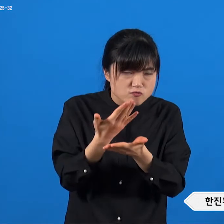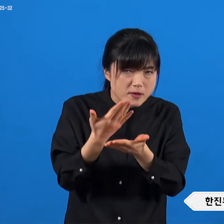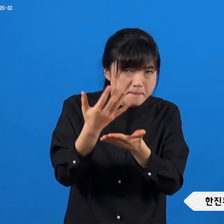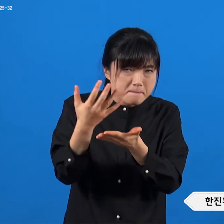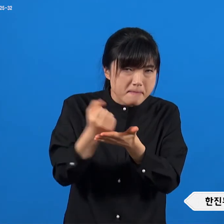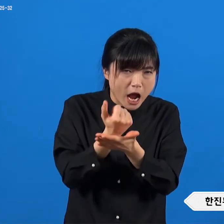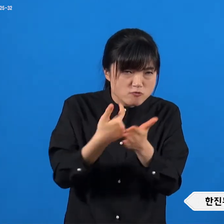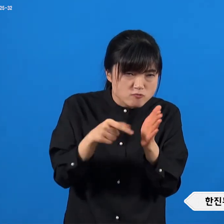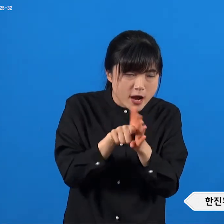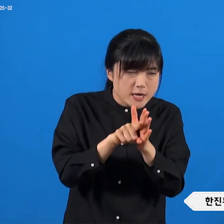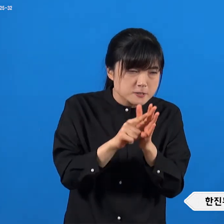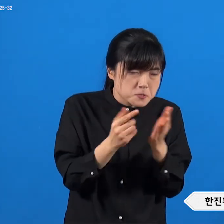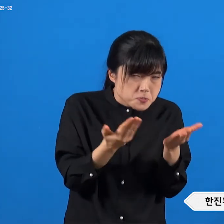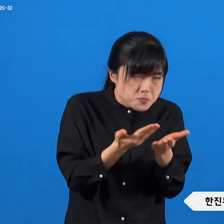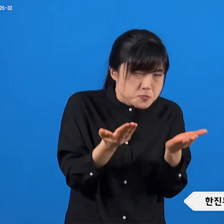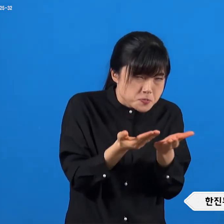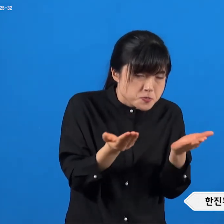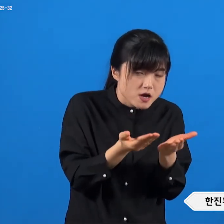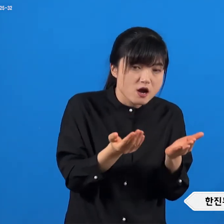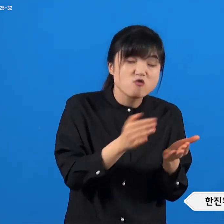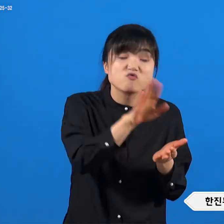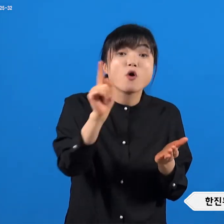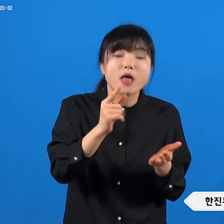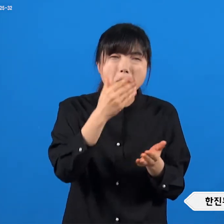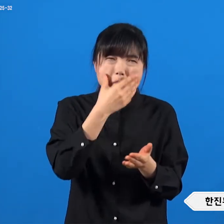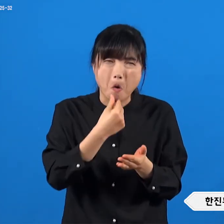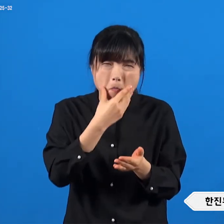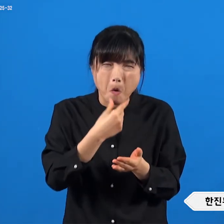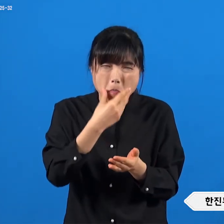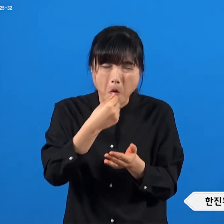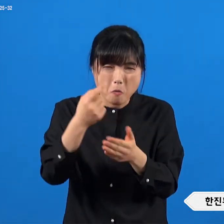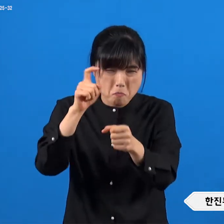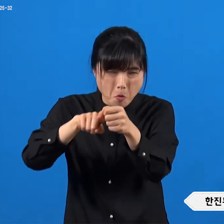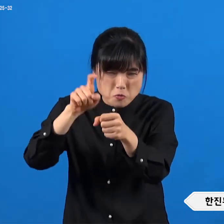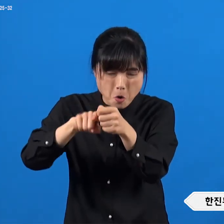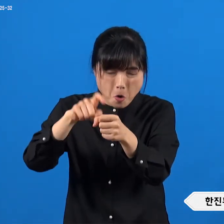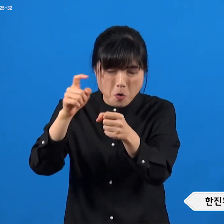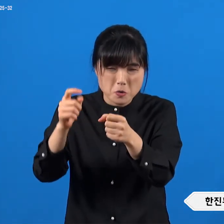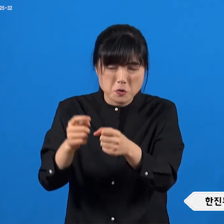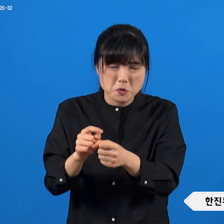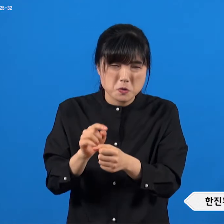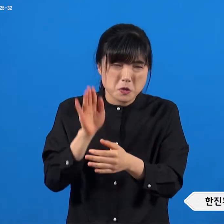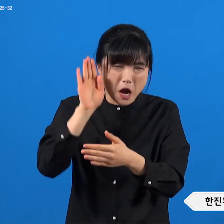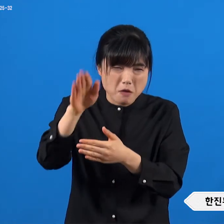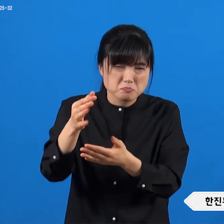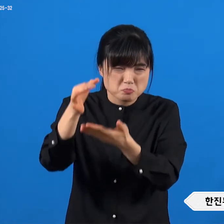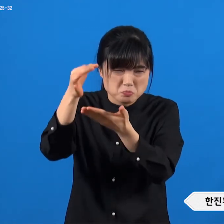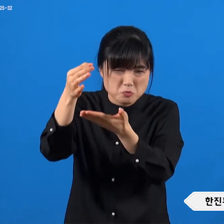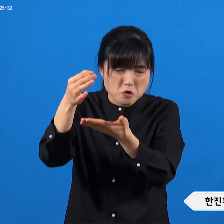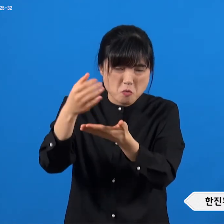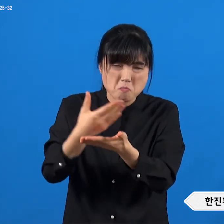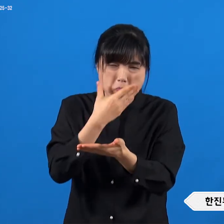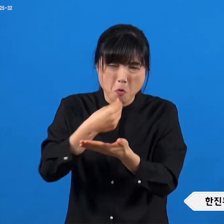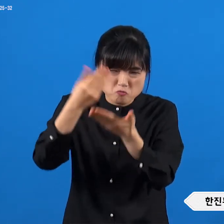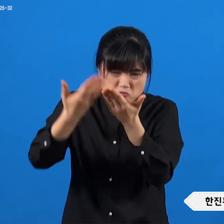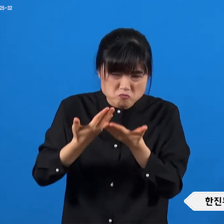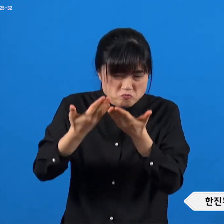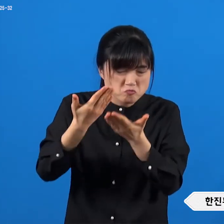하듯이 우리도 오직 복 받기 위해서 오직 그 목적으로 신앙생활하는 분이